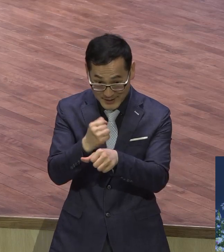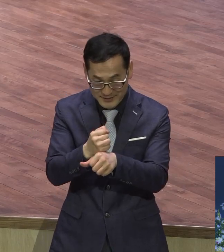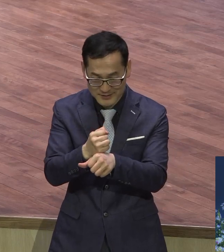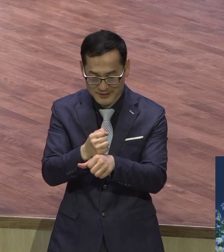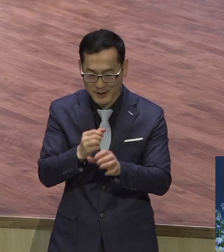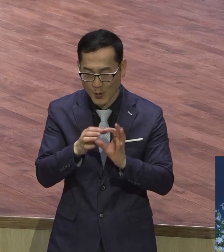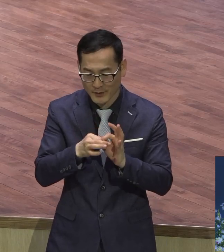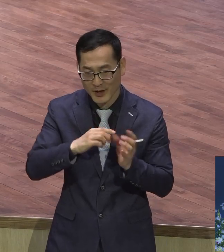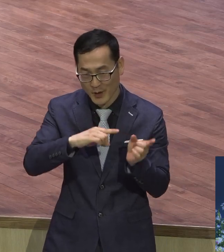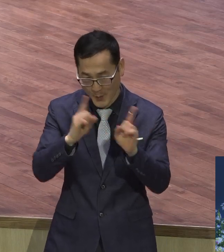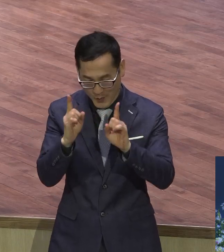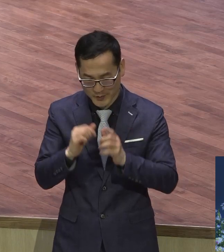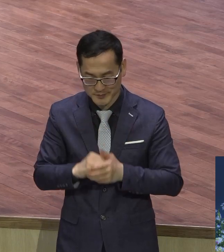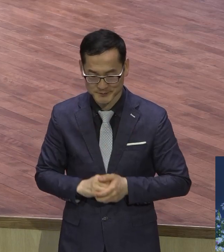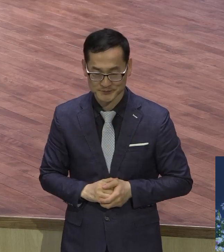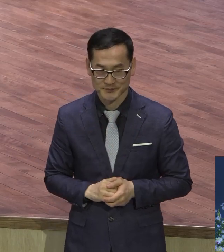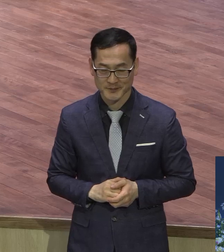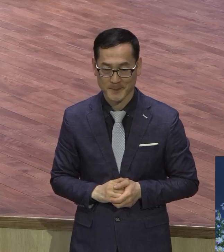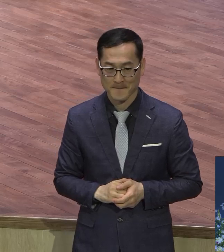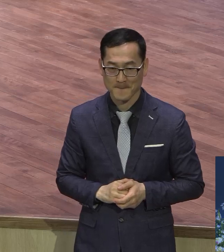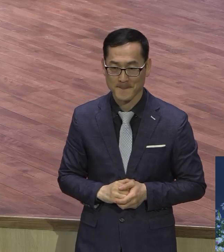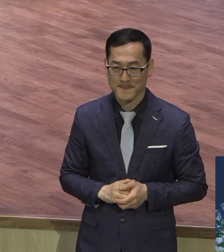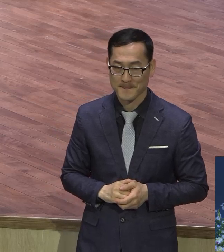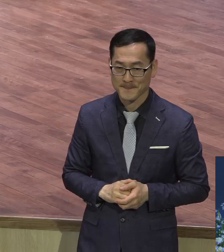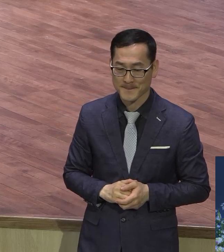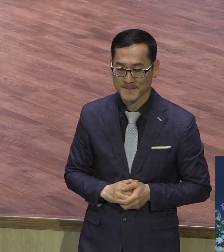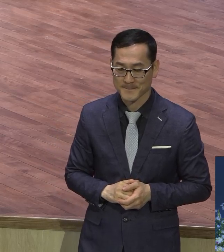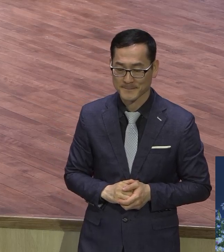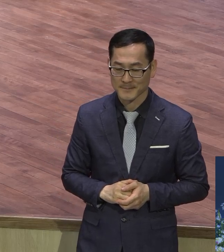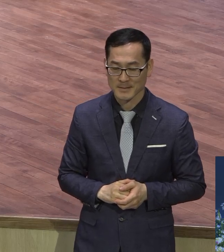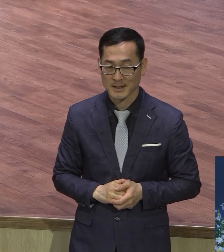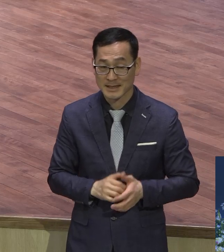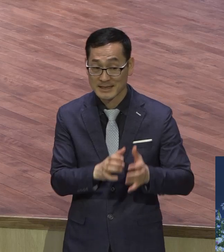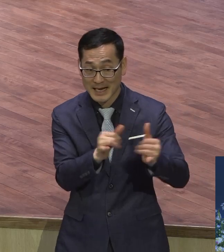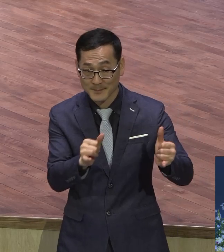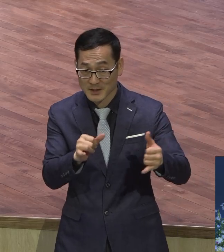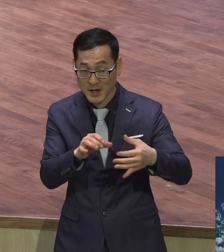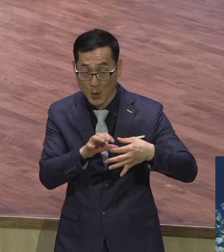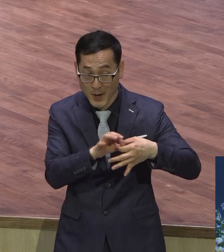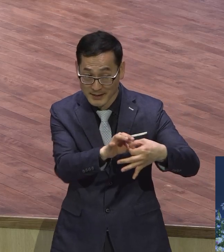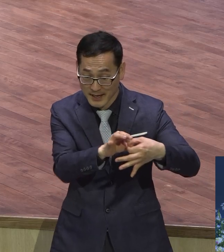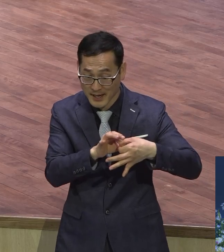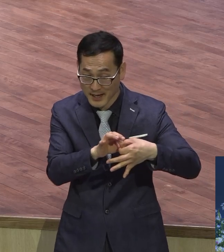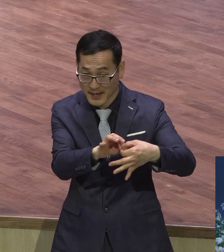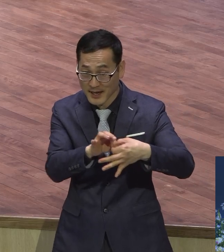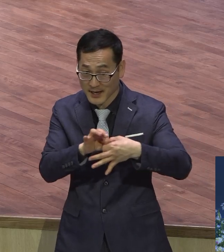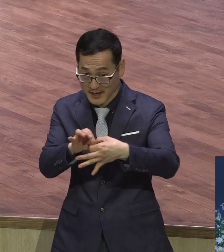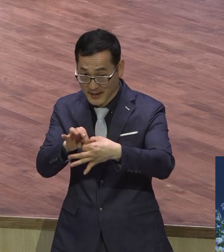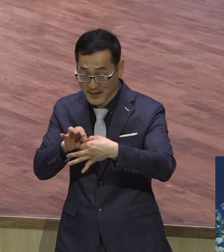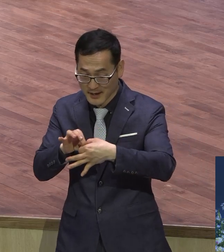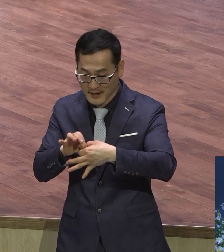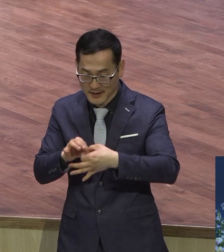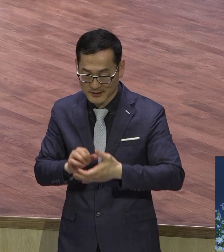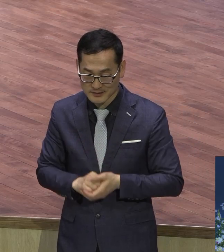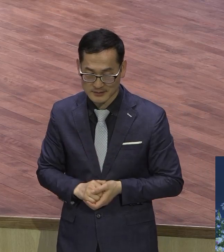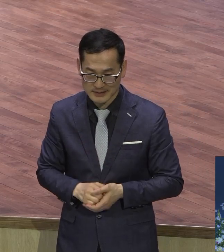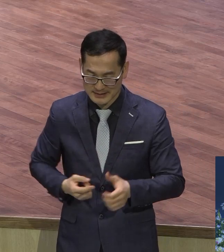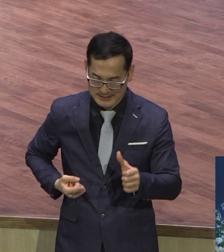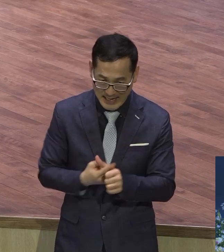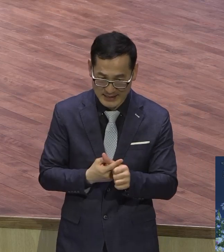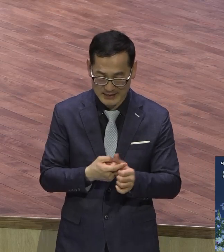개명은 전부 다 우리가 삶의 현장에서 다른 사람과의 관계 속에 지키할 개명들입니다. 살인, 간음,